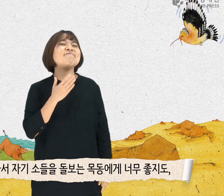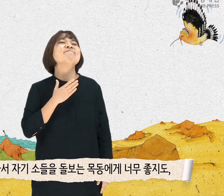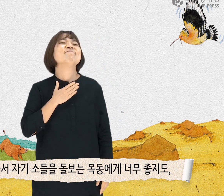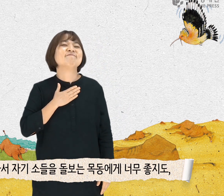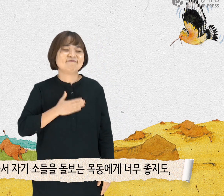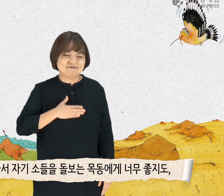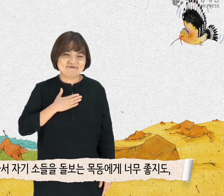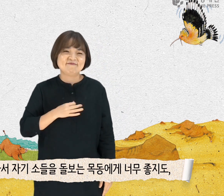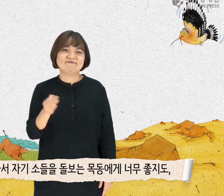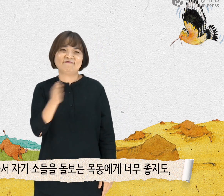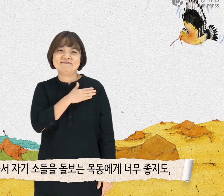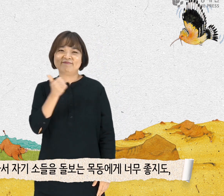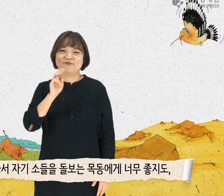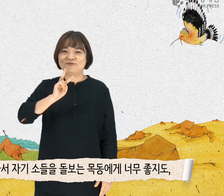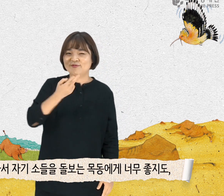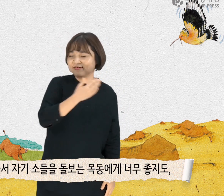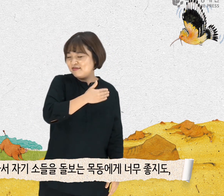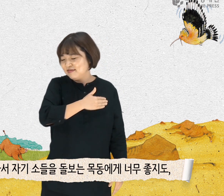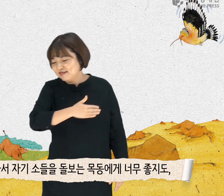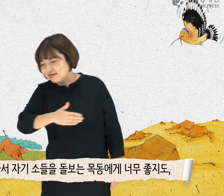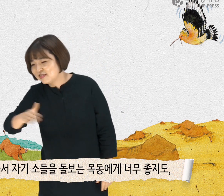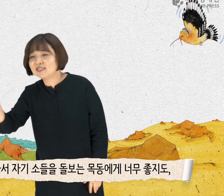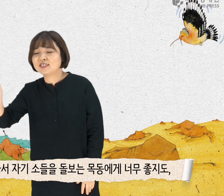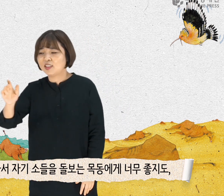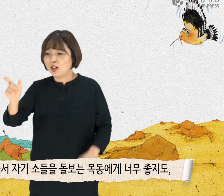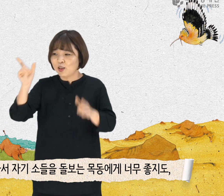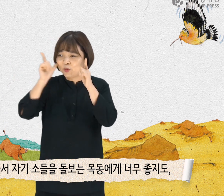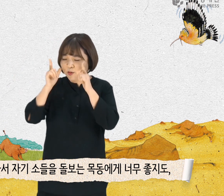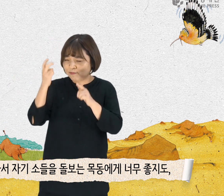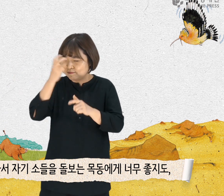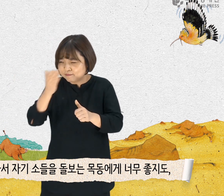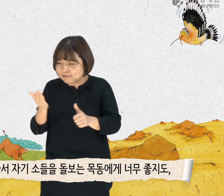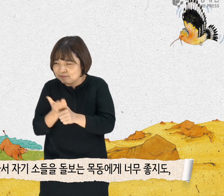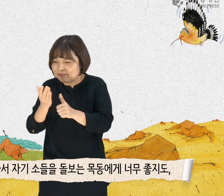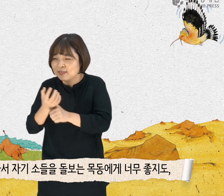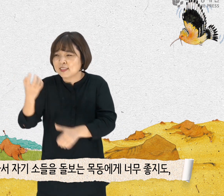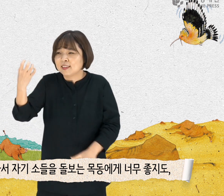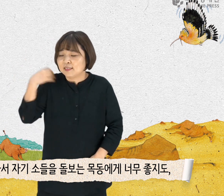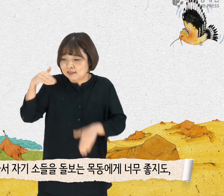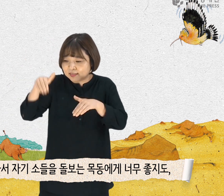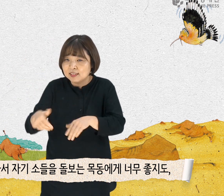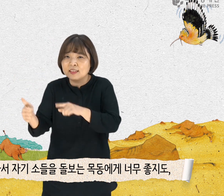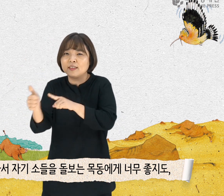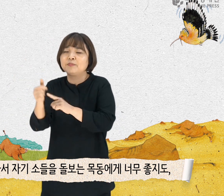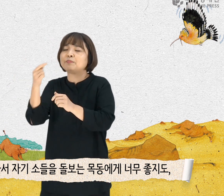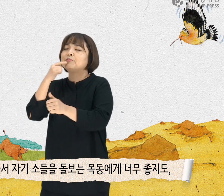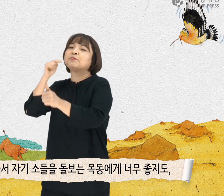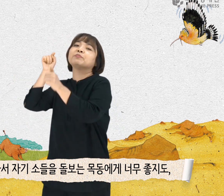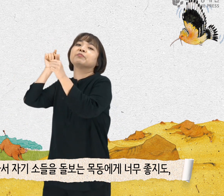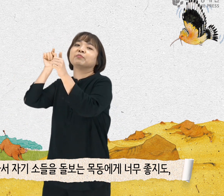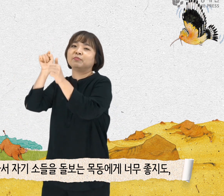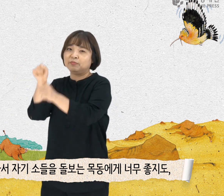부자는 돌아가서 자기소개를 돌보는 목동의 게 너무 조치도